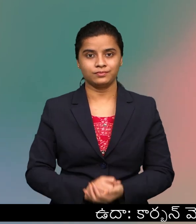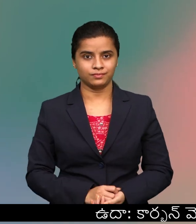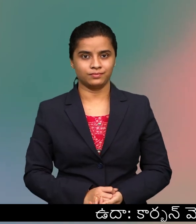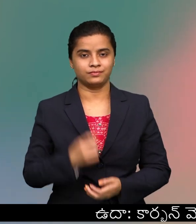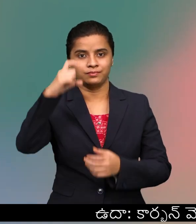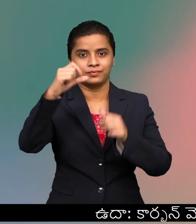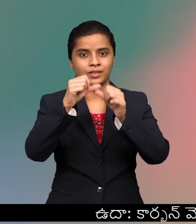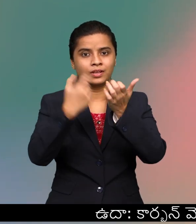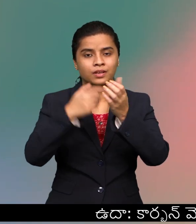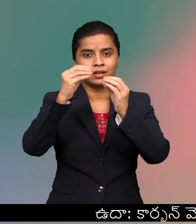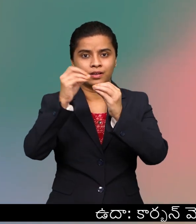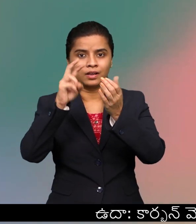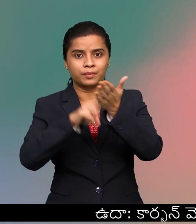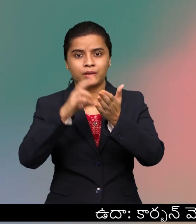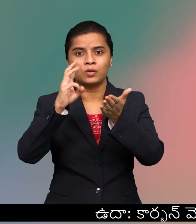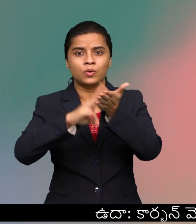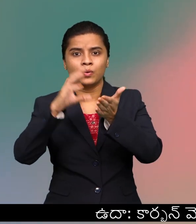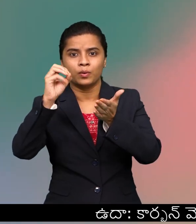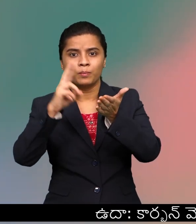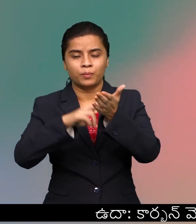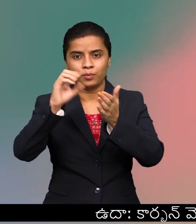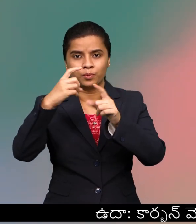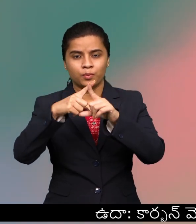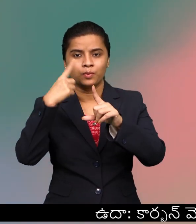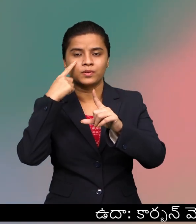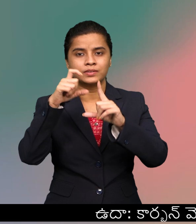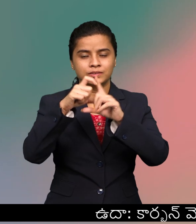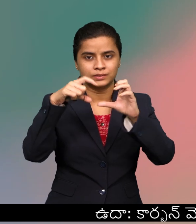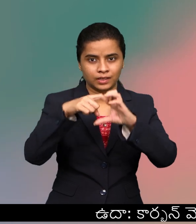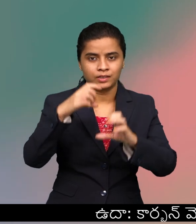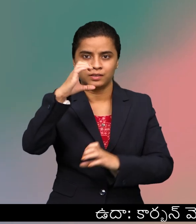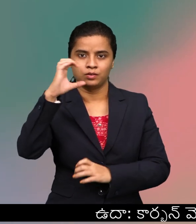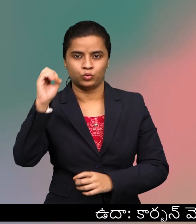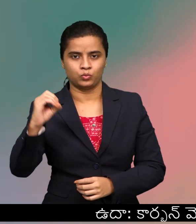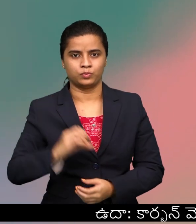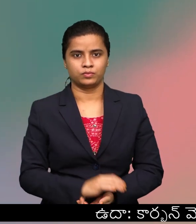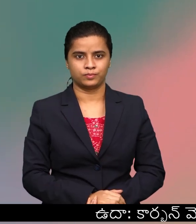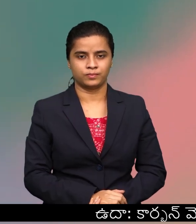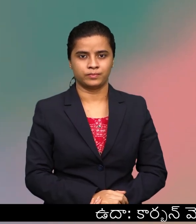ఉదాహరణ కార్బన్ మోనాక్సైడ్ CO, కార్బన్ డయాక్సైడ్ CO2.